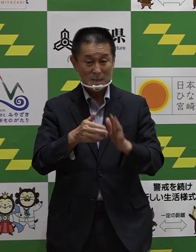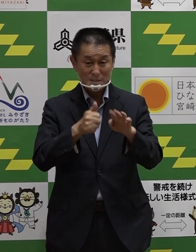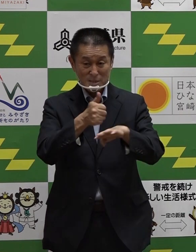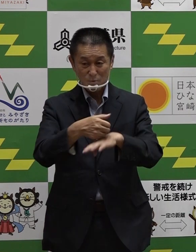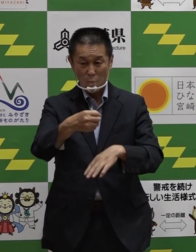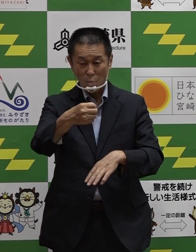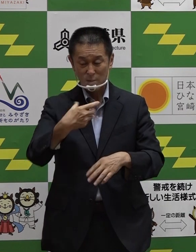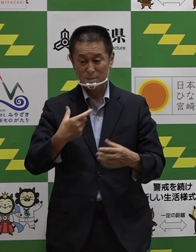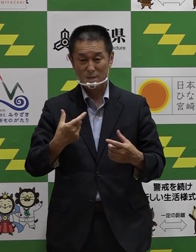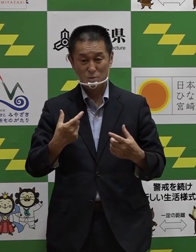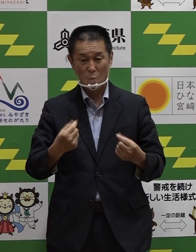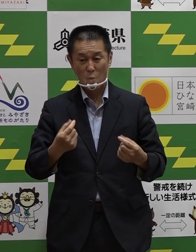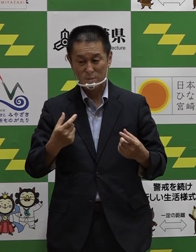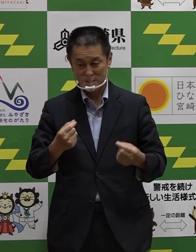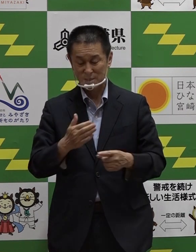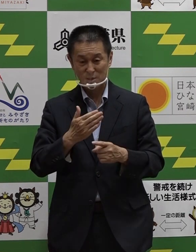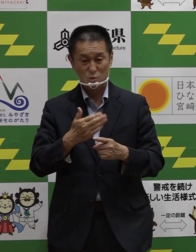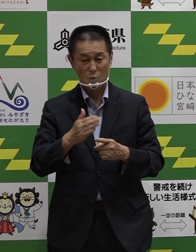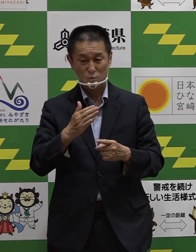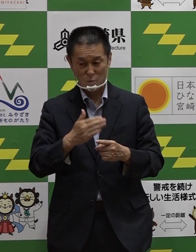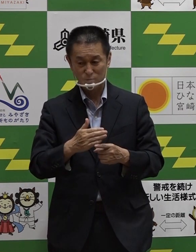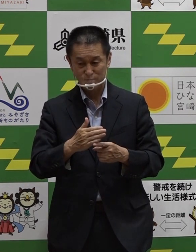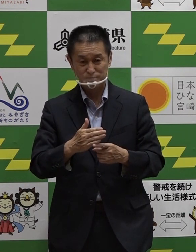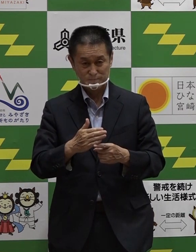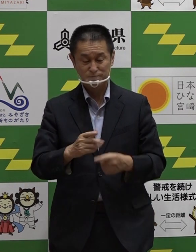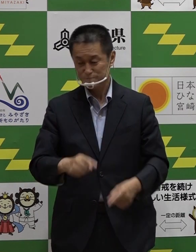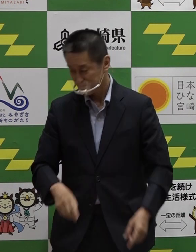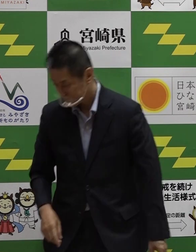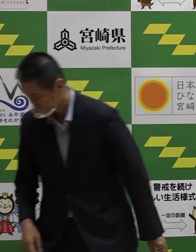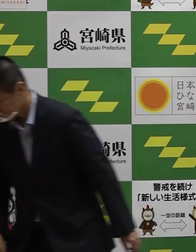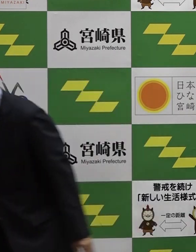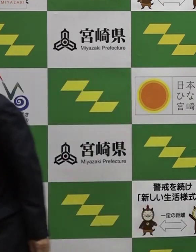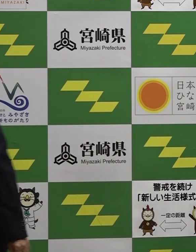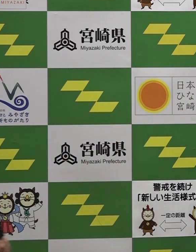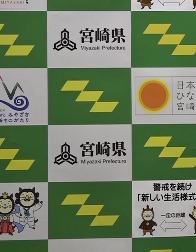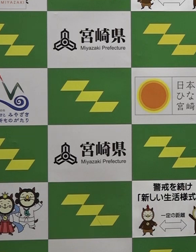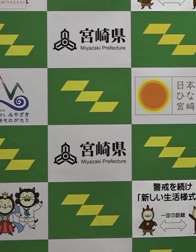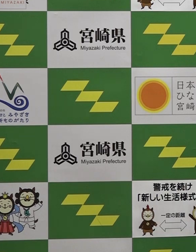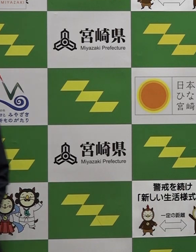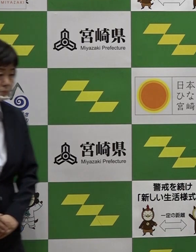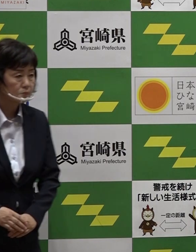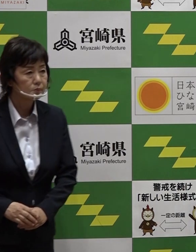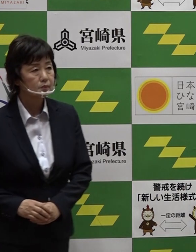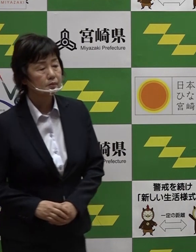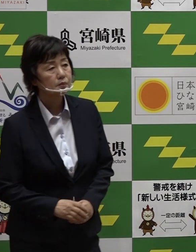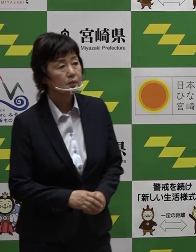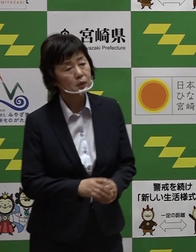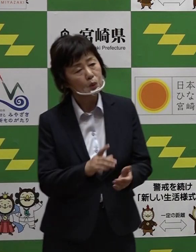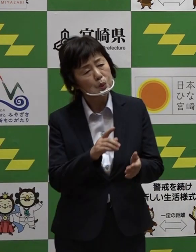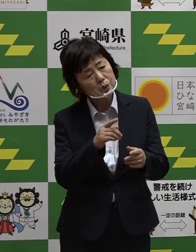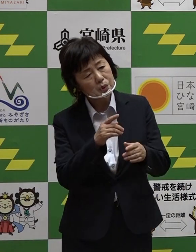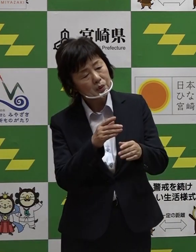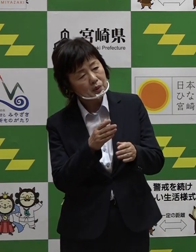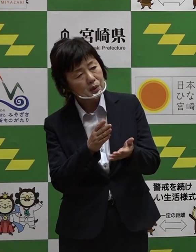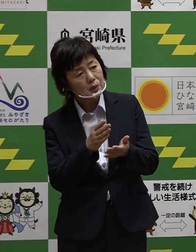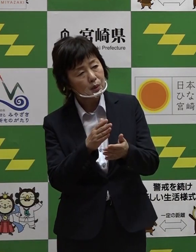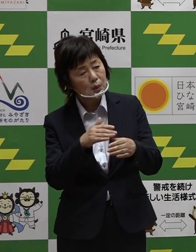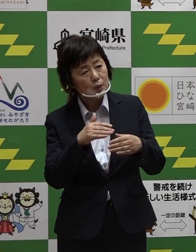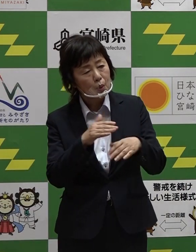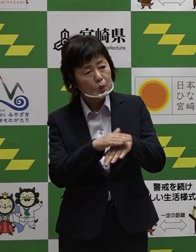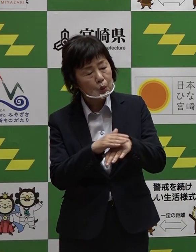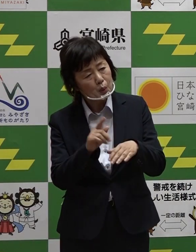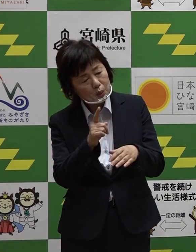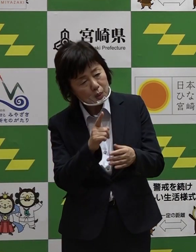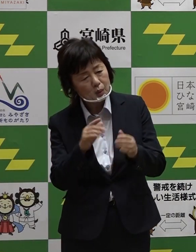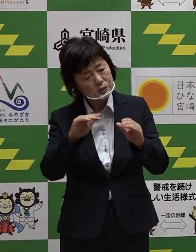っしゃられていましたが徐々にというのがなかなか伝わりづらいというか どのような経路で進めていけばいいの